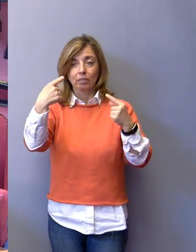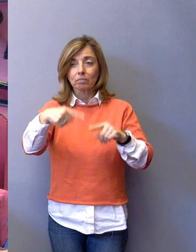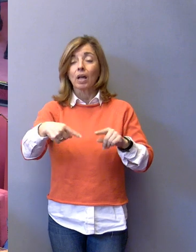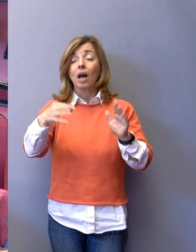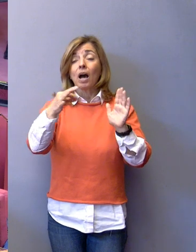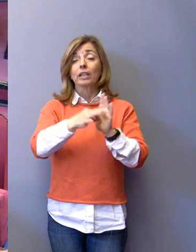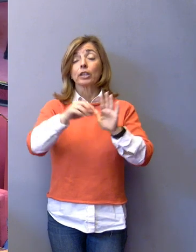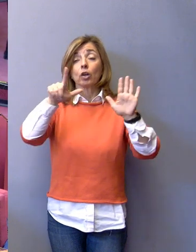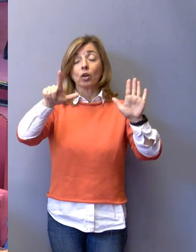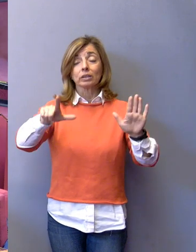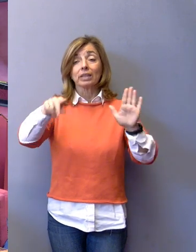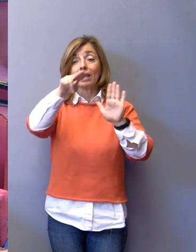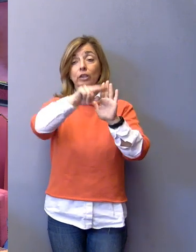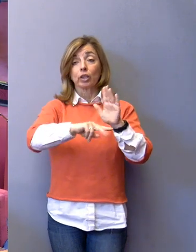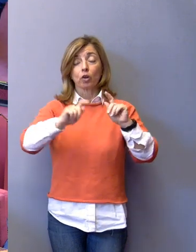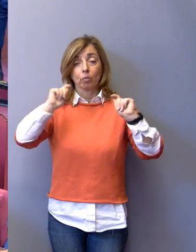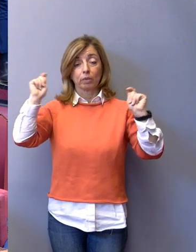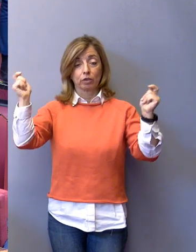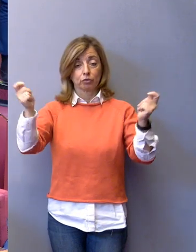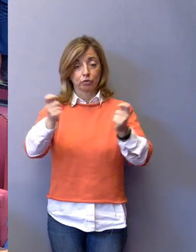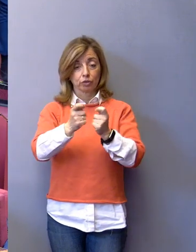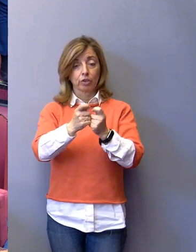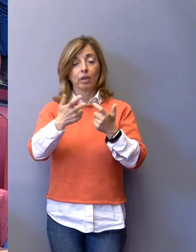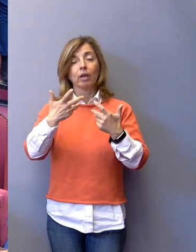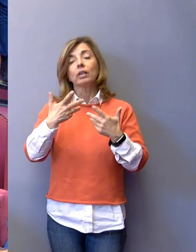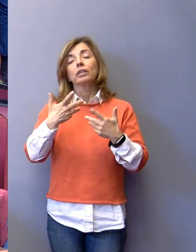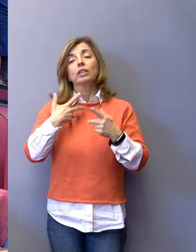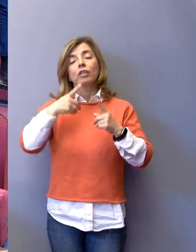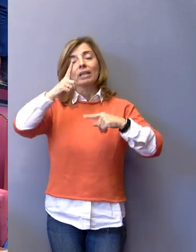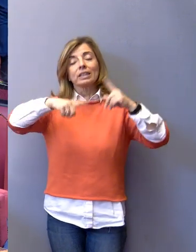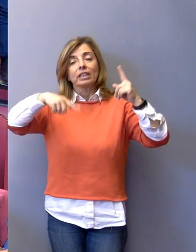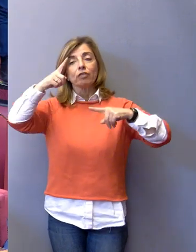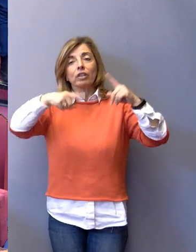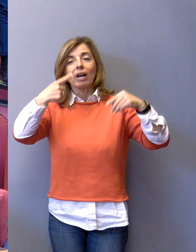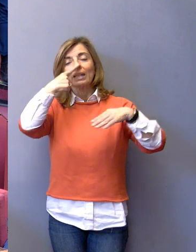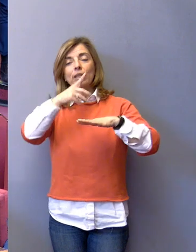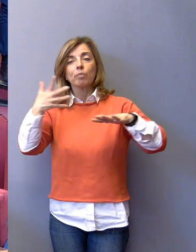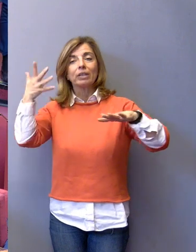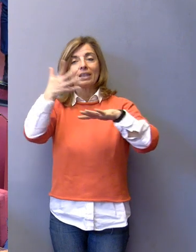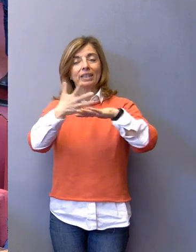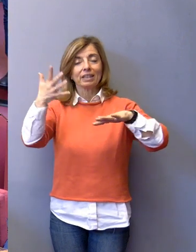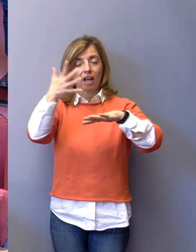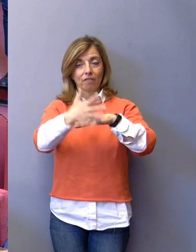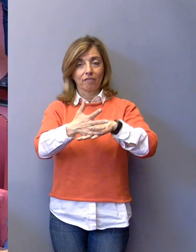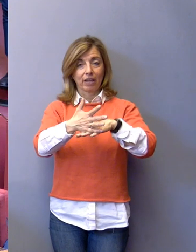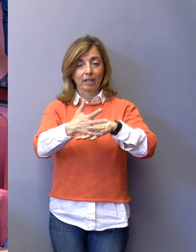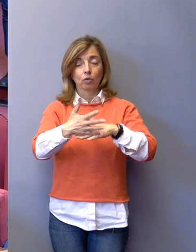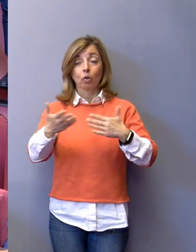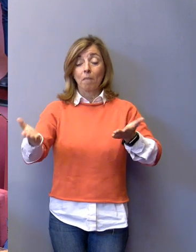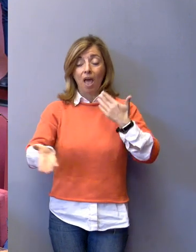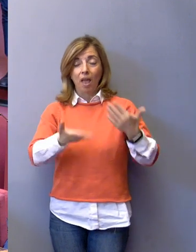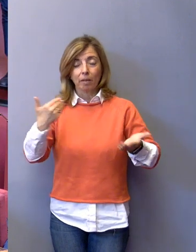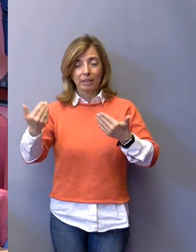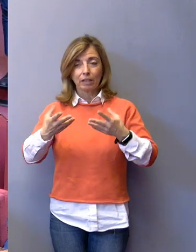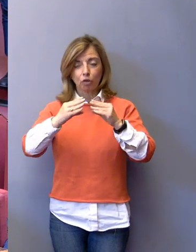vengono specificate tipologie di intervento a scombuto degli oneri di urbanizzazione definite come dei pavimentazioni con l'eliminazione di cementi